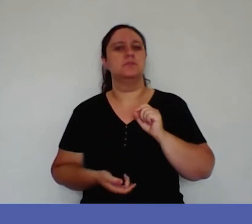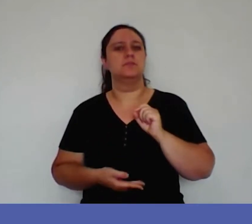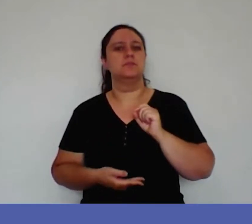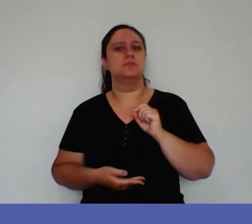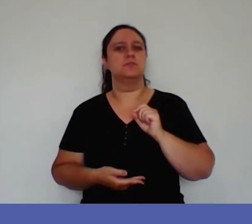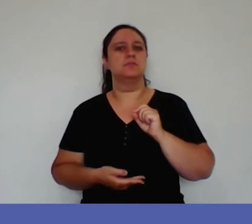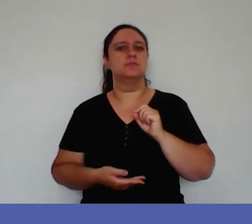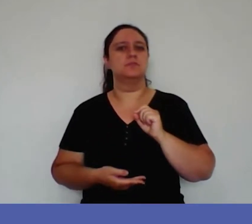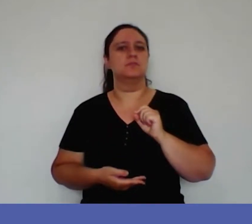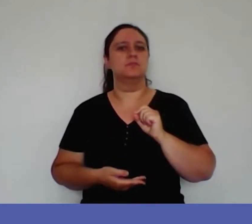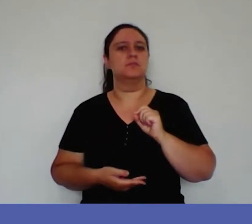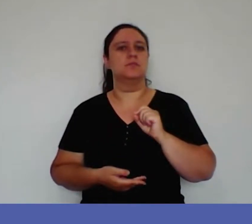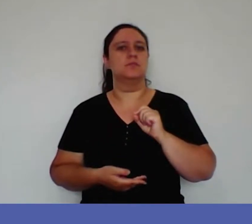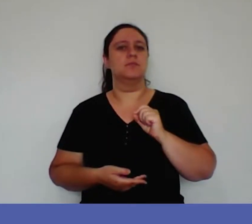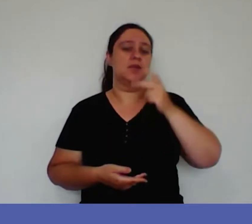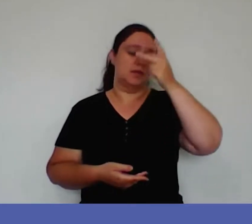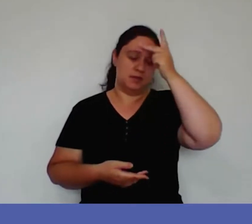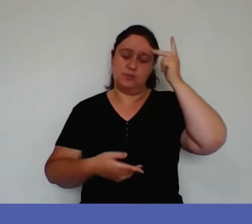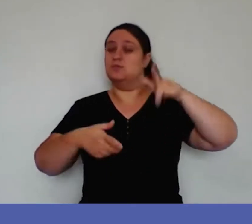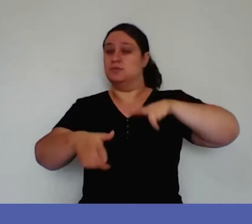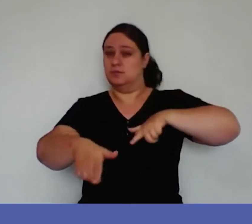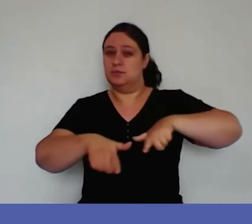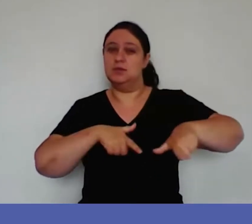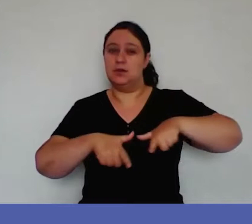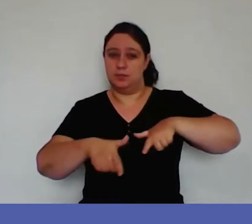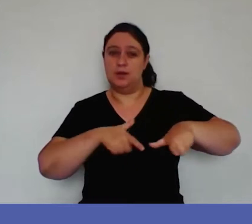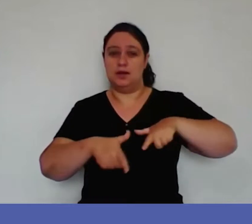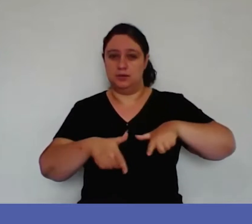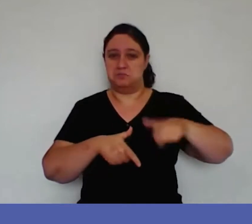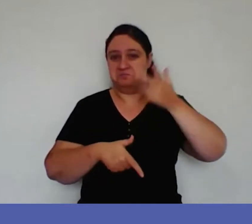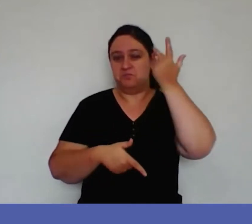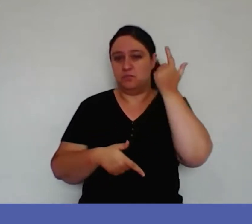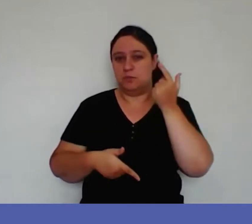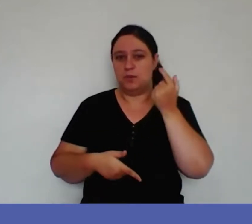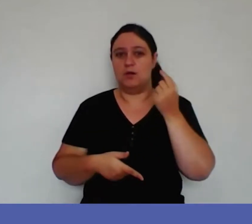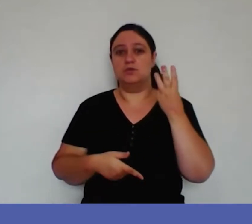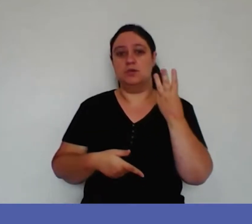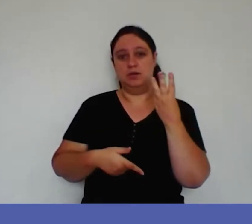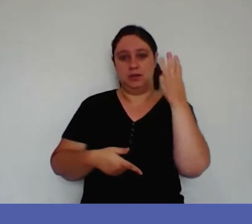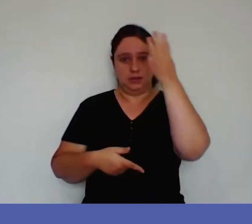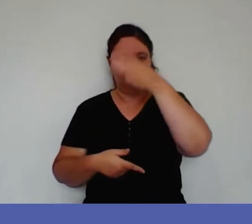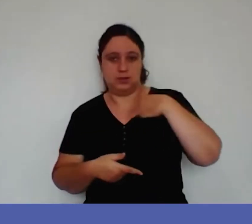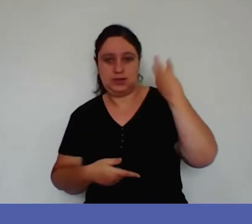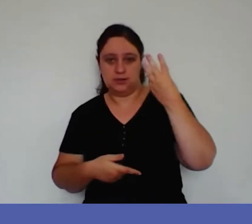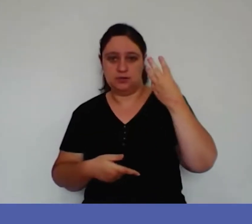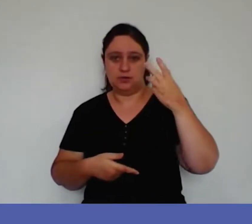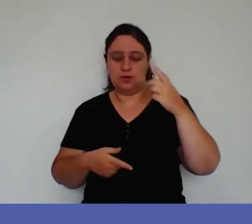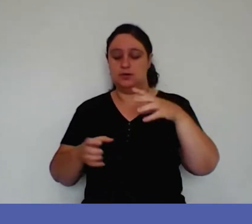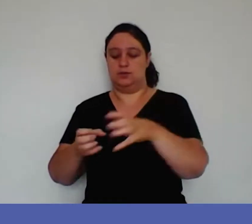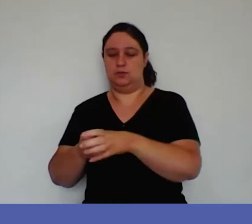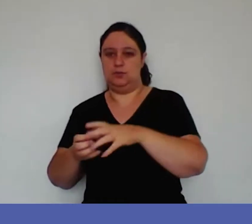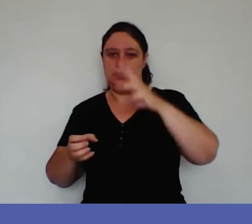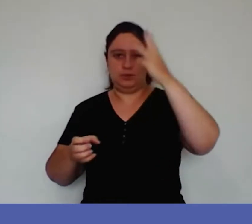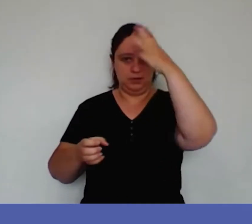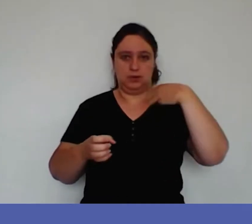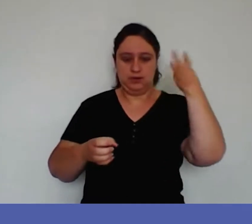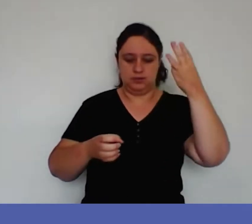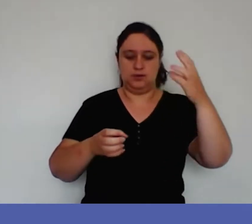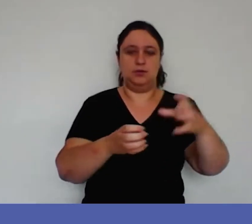trabalhadores convencionais de 3 em 3 horas não dariam conta